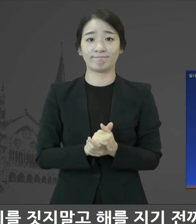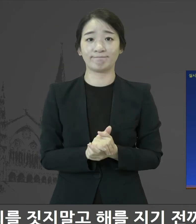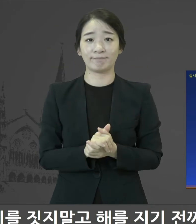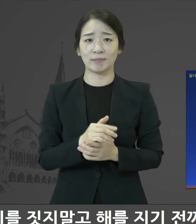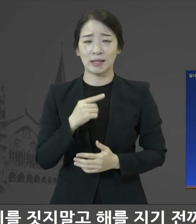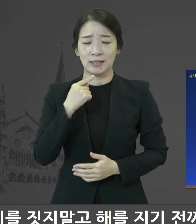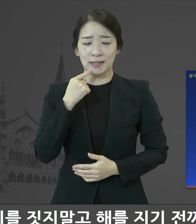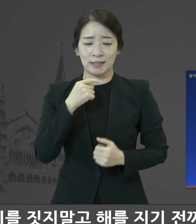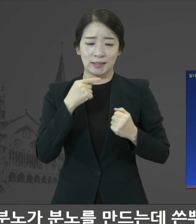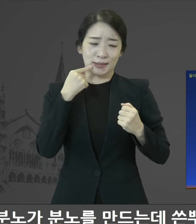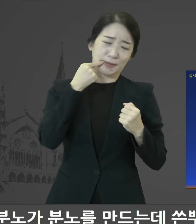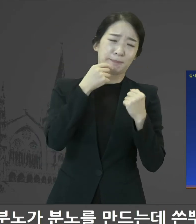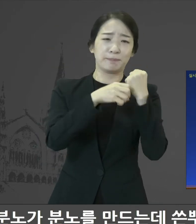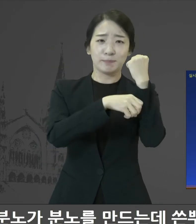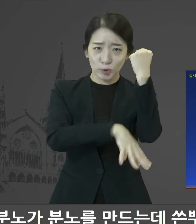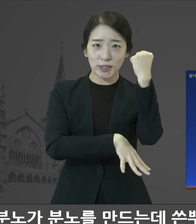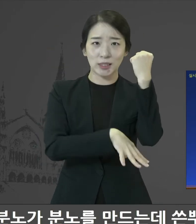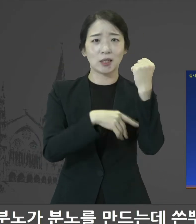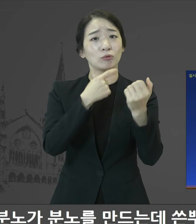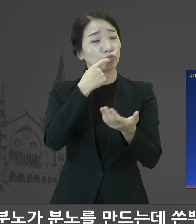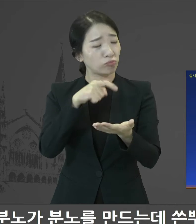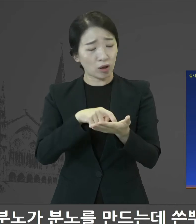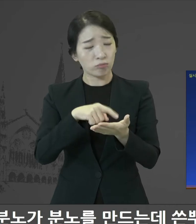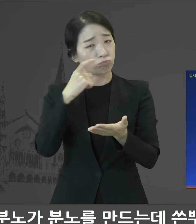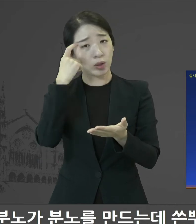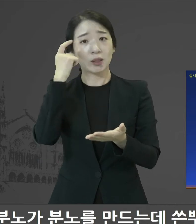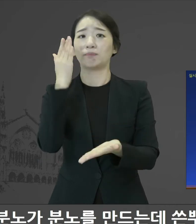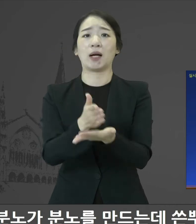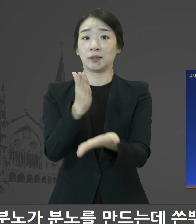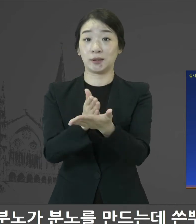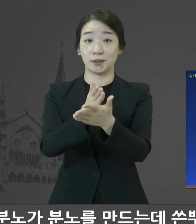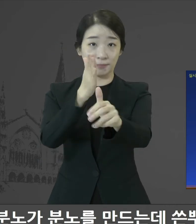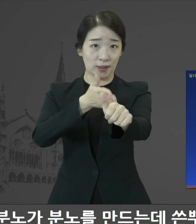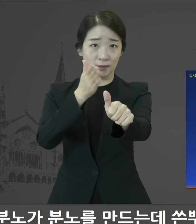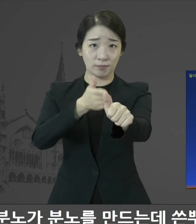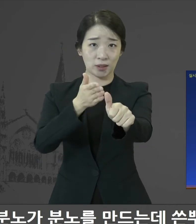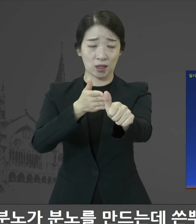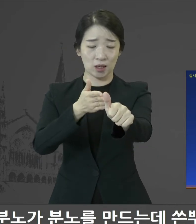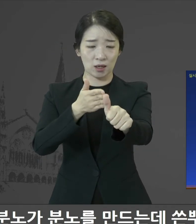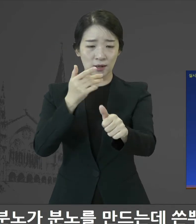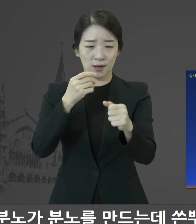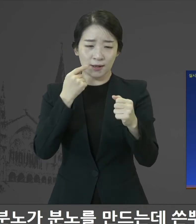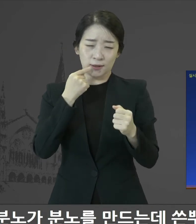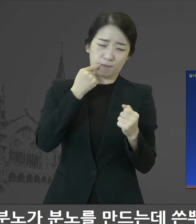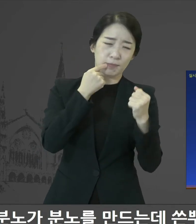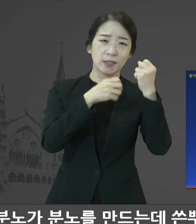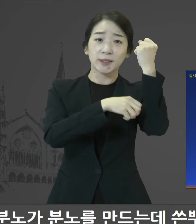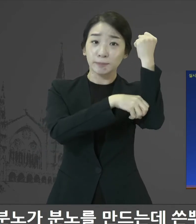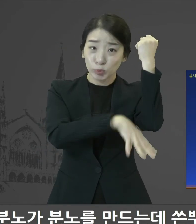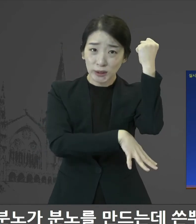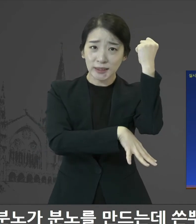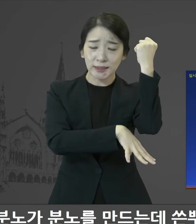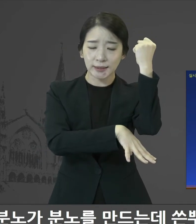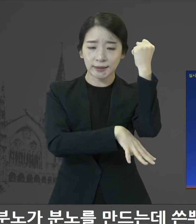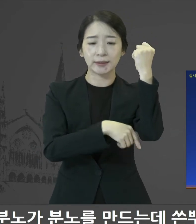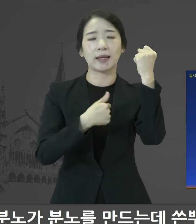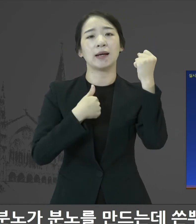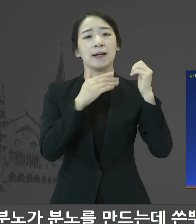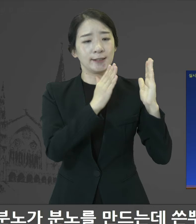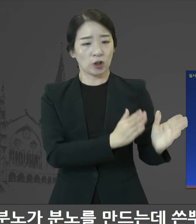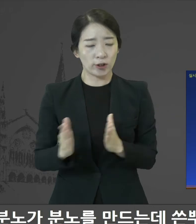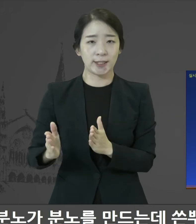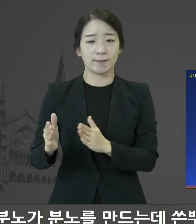쓴뿌리를 쉽게 생각하지 마시기 바랍니다. 쓴뿌리는 정리의 대상입니다. 쓴뿌리는 우리가